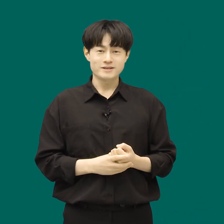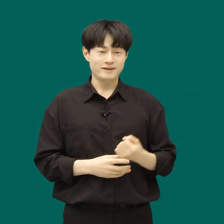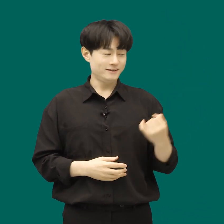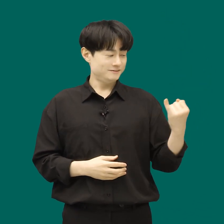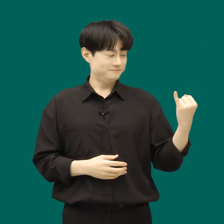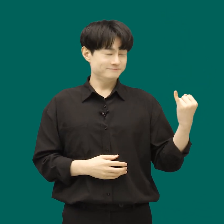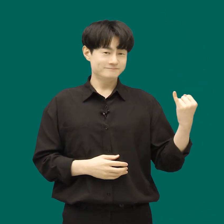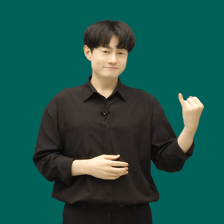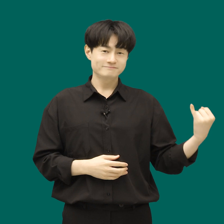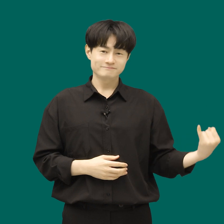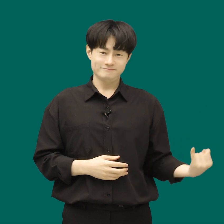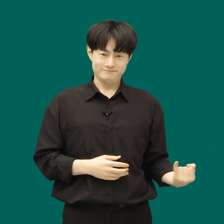여동생,